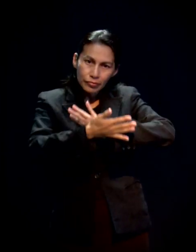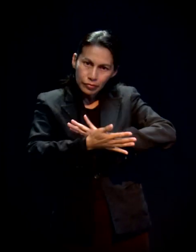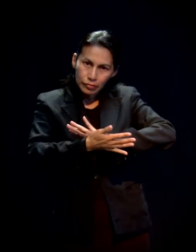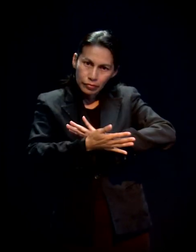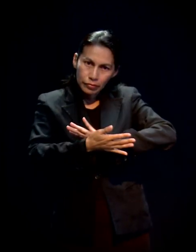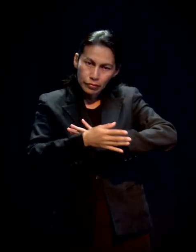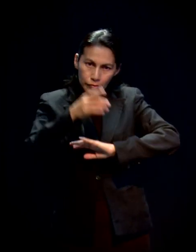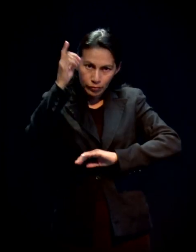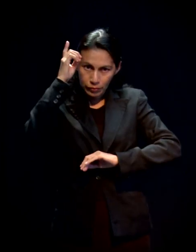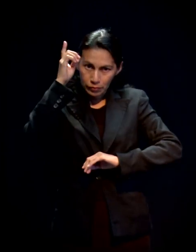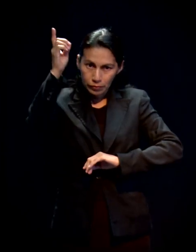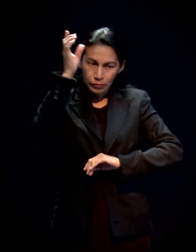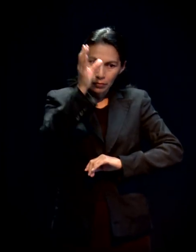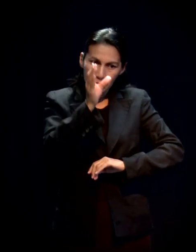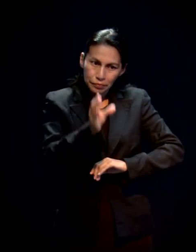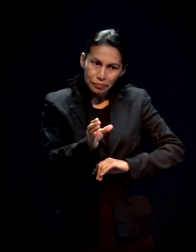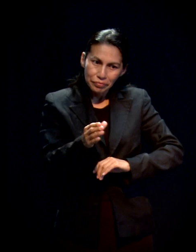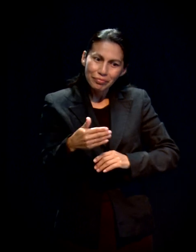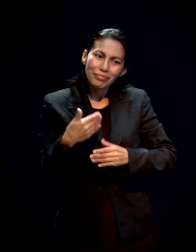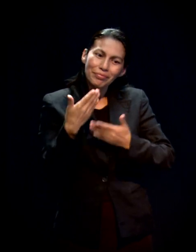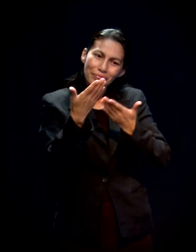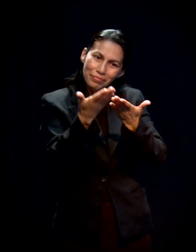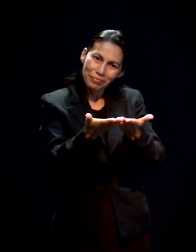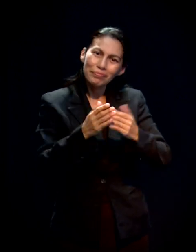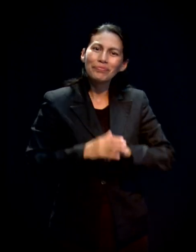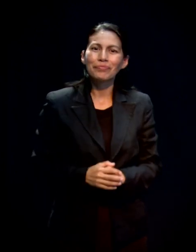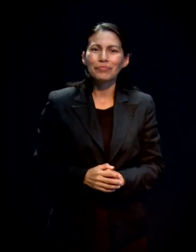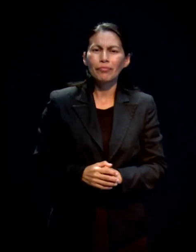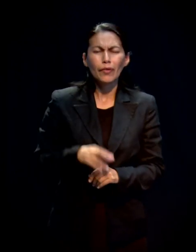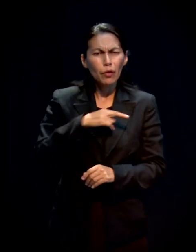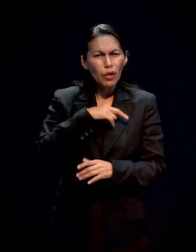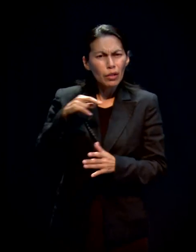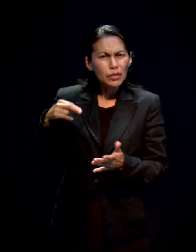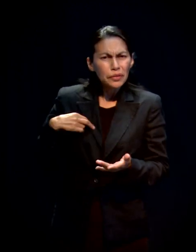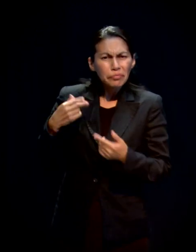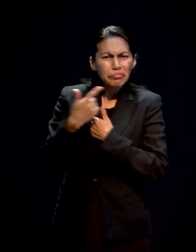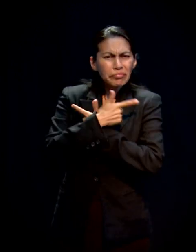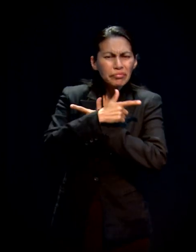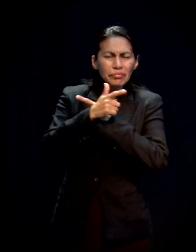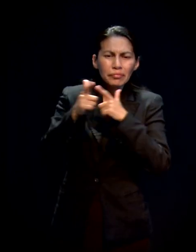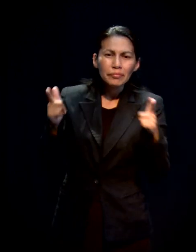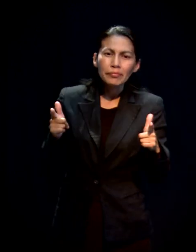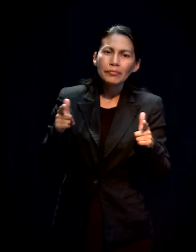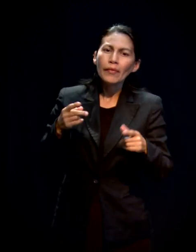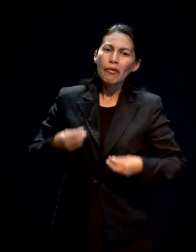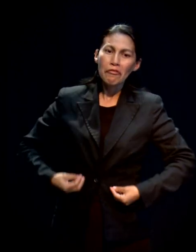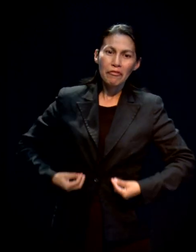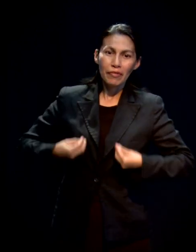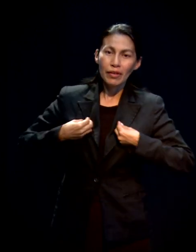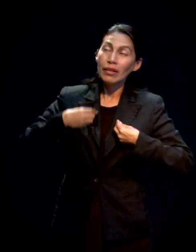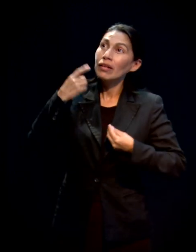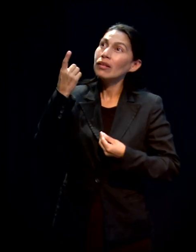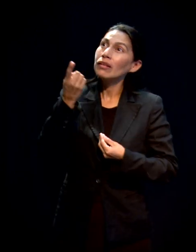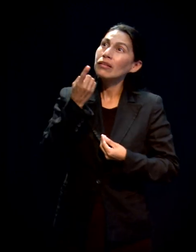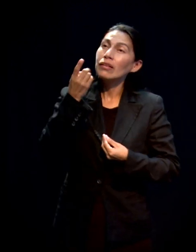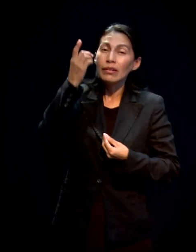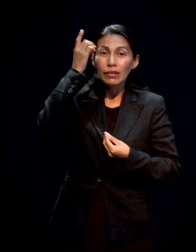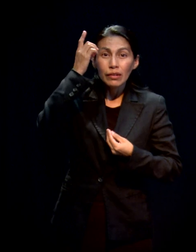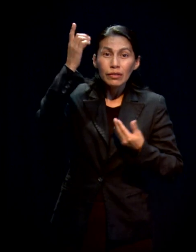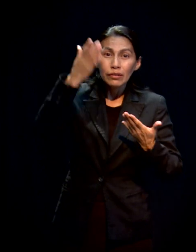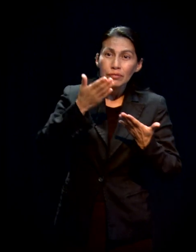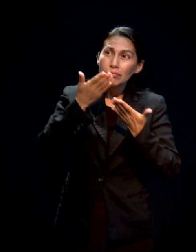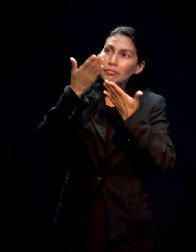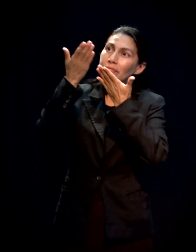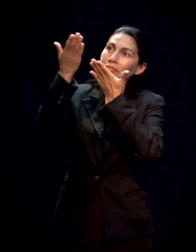anhela para que de esa manera tengamos acceso ilimitado a la vida eterna que dios tiene